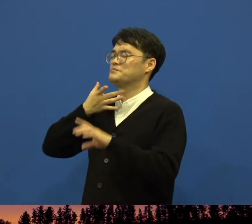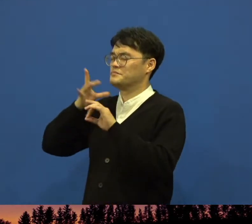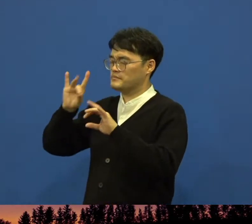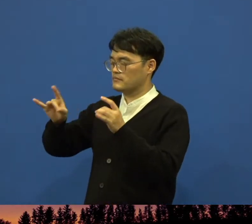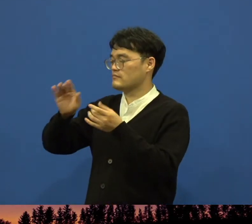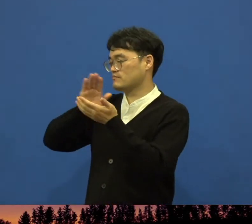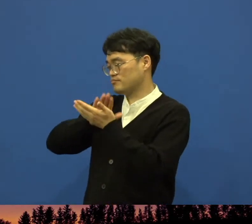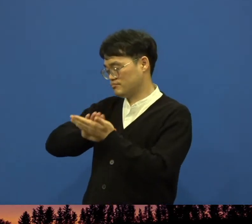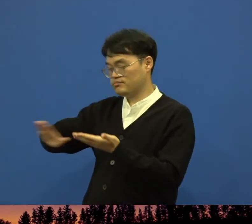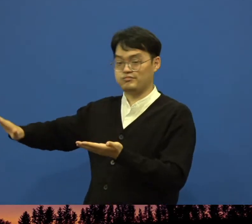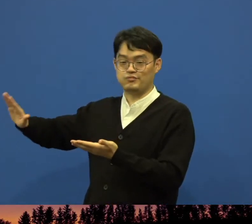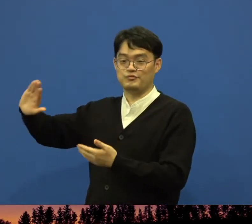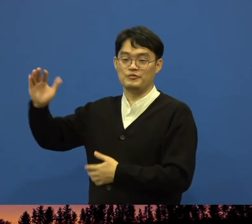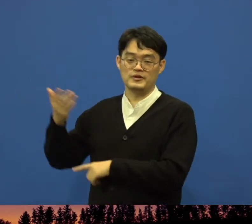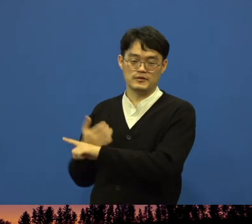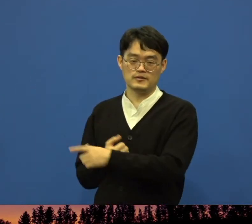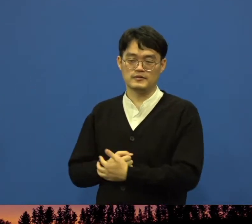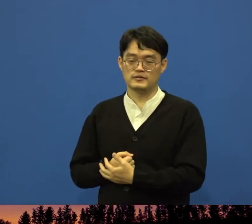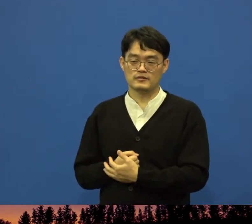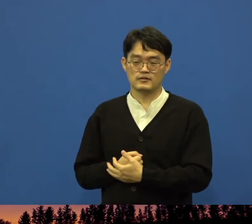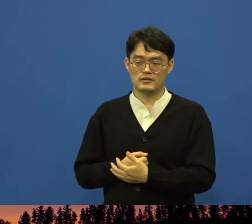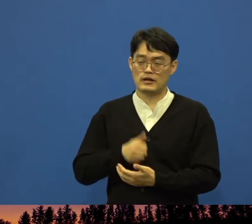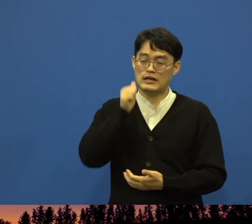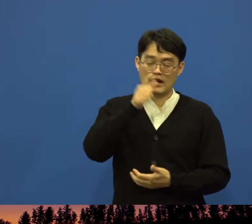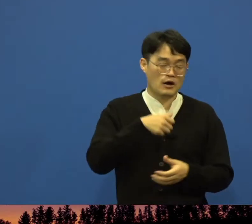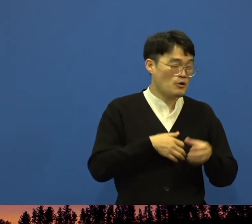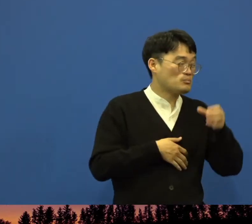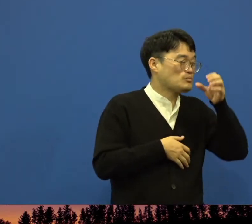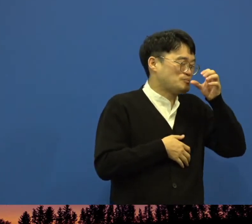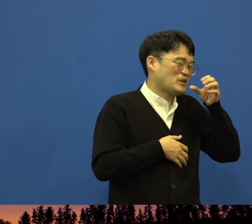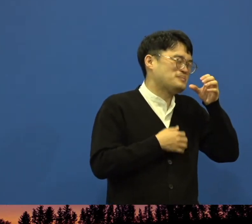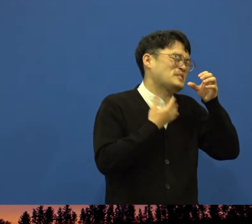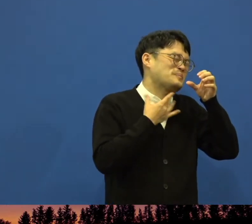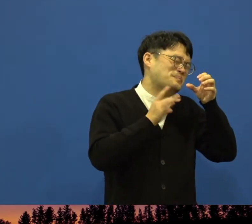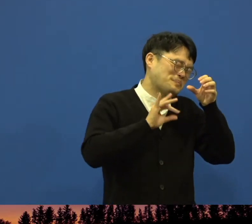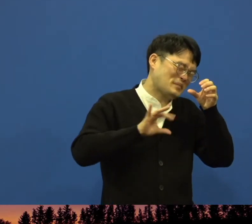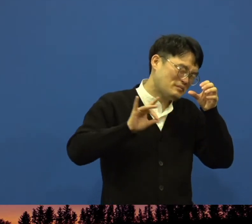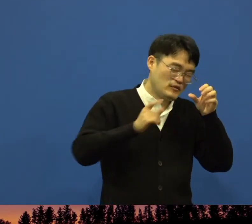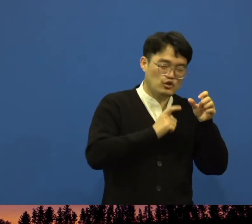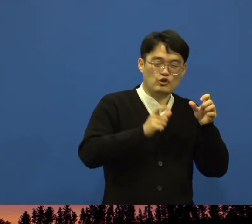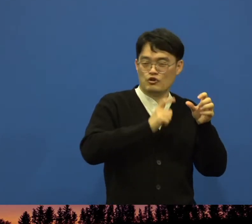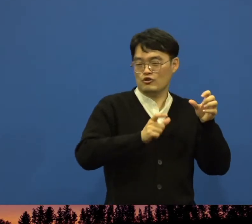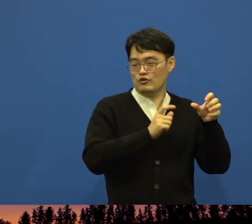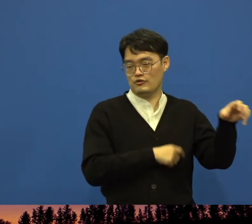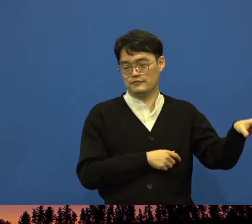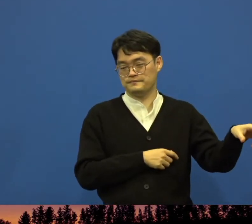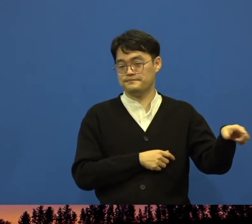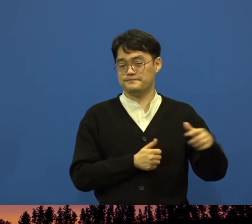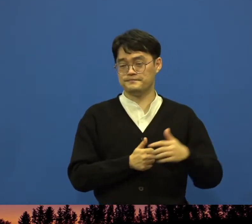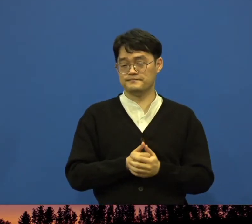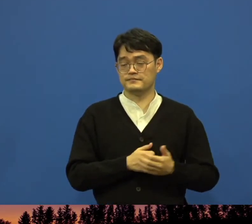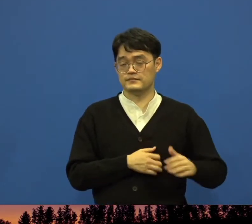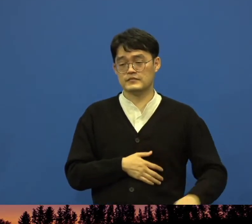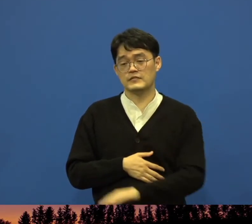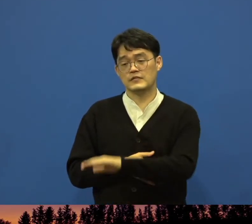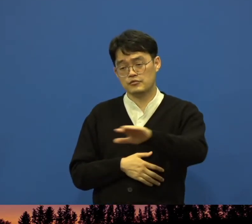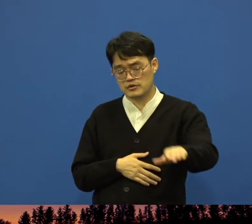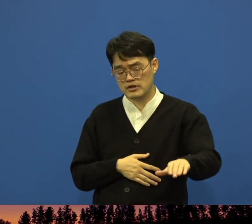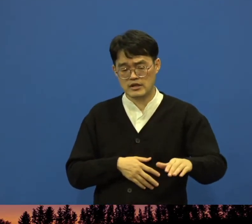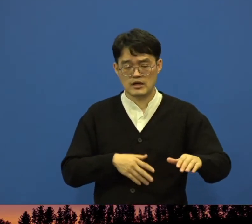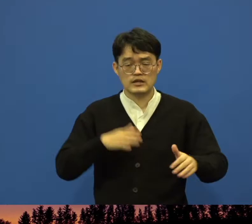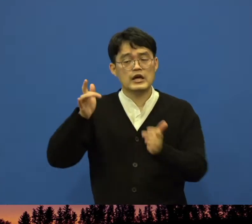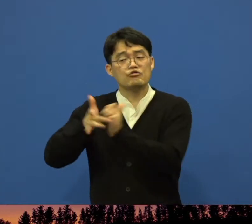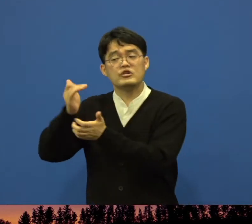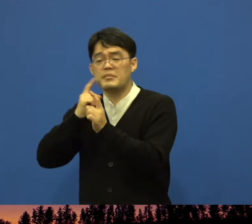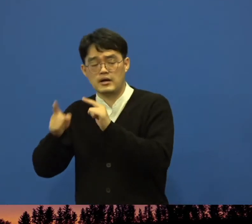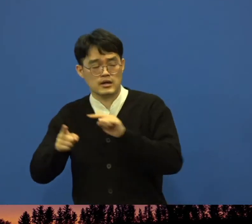빨아당기잖아요. 더 목이 말라. 더 목이 말라. 그 여러분 예수님을 이 세상에 주는 물은 다 목이